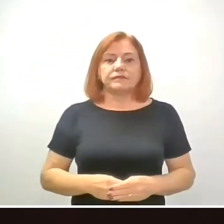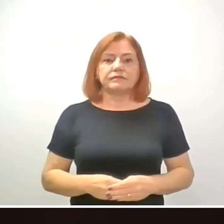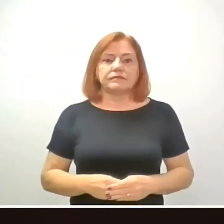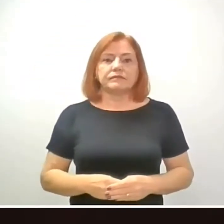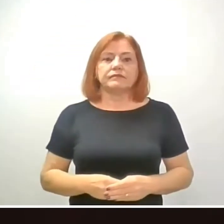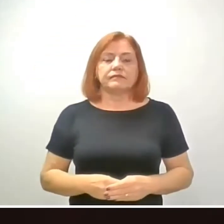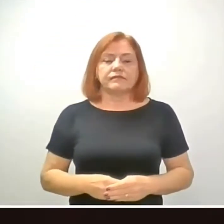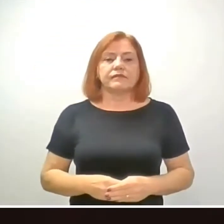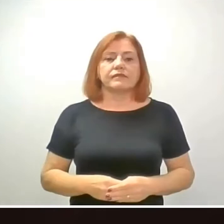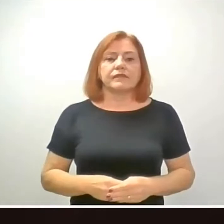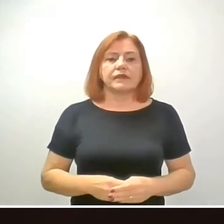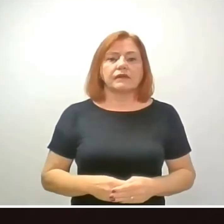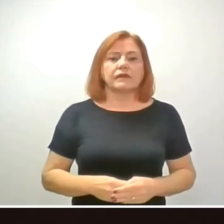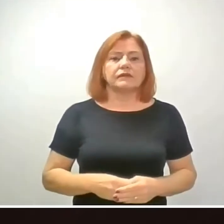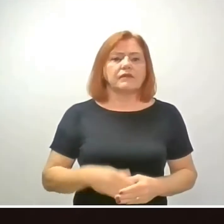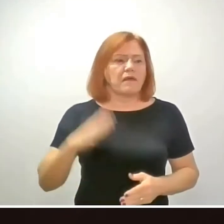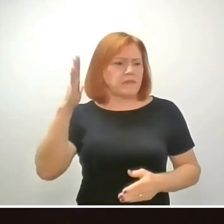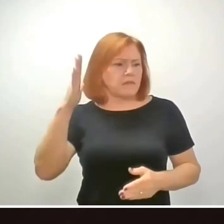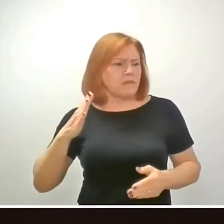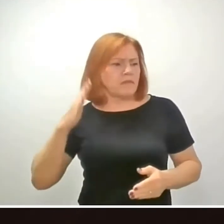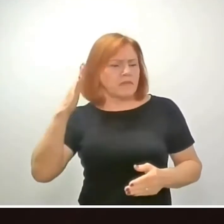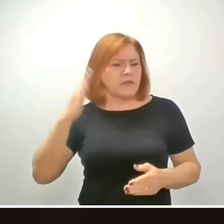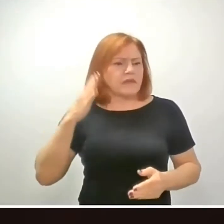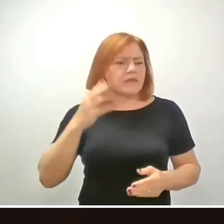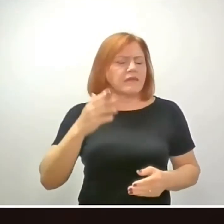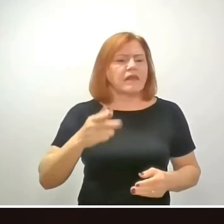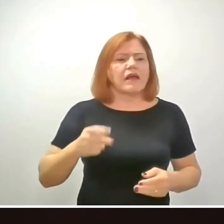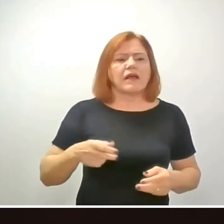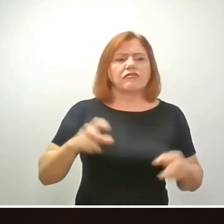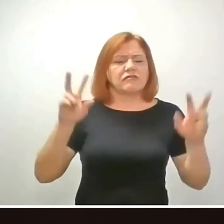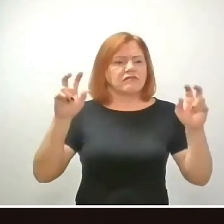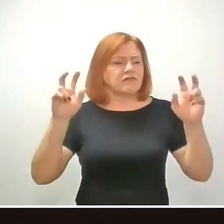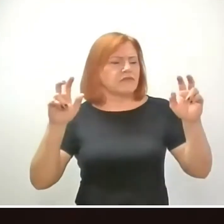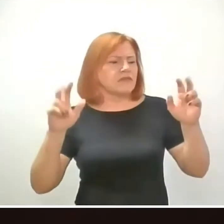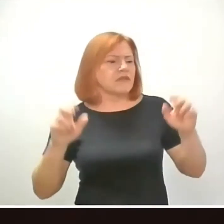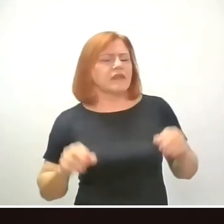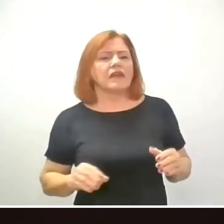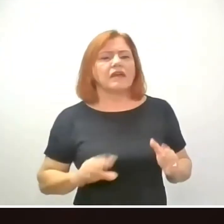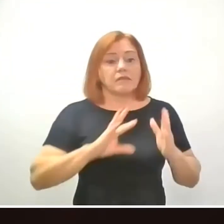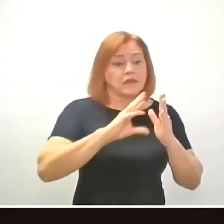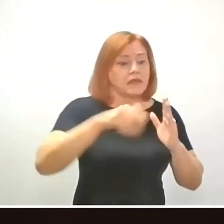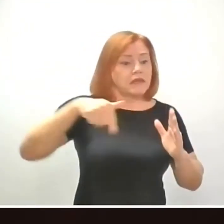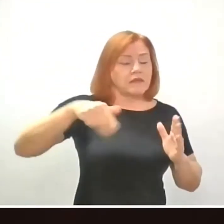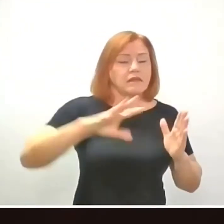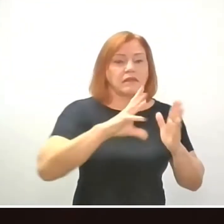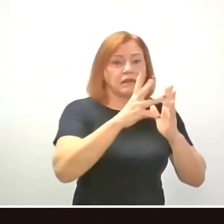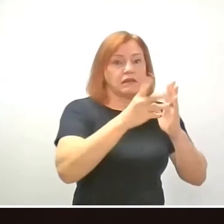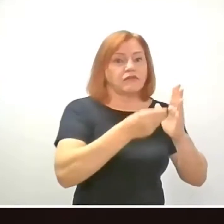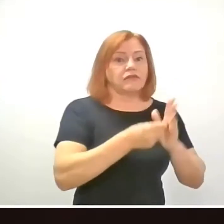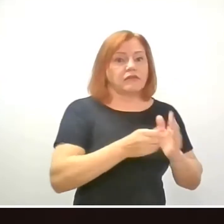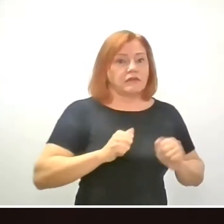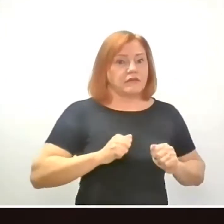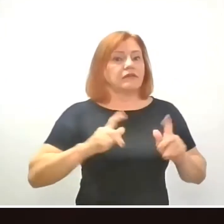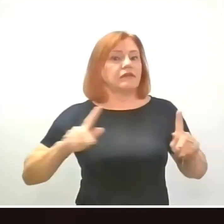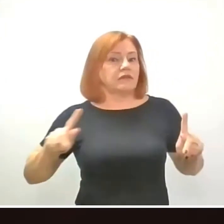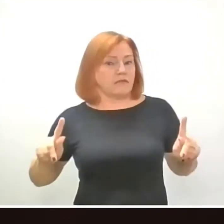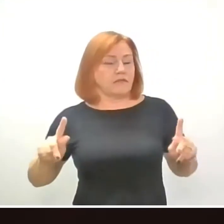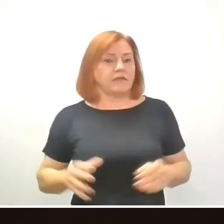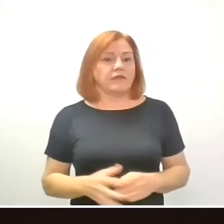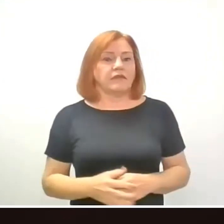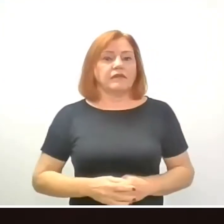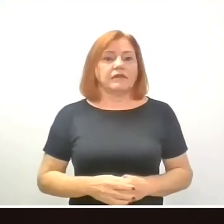de Apocalipse. E a nossa intenção de falar dessas 7 igrejas não é